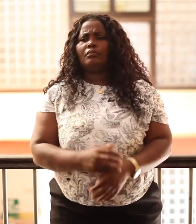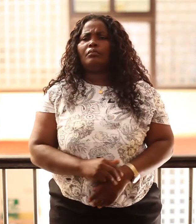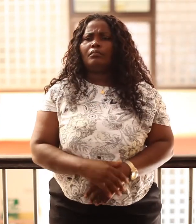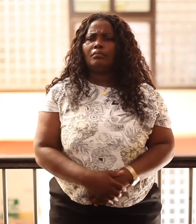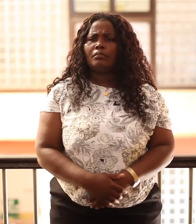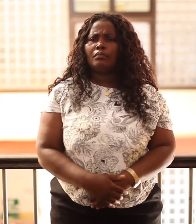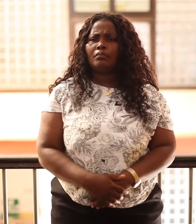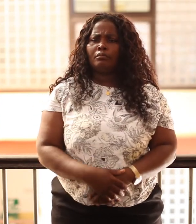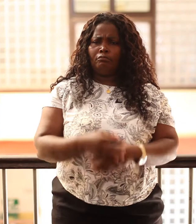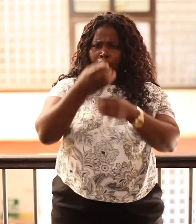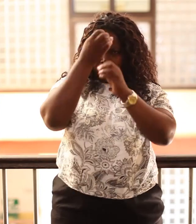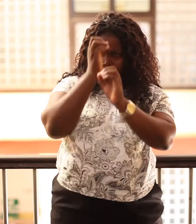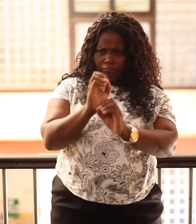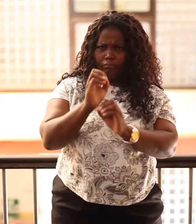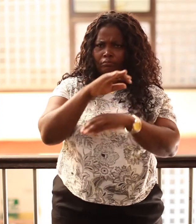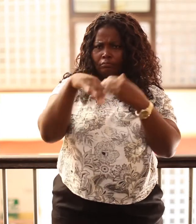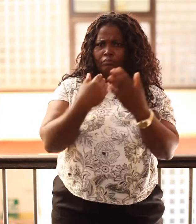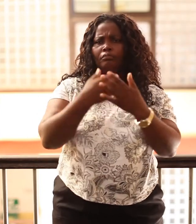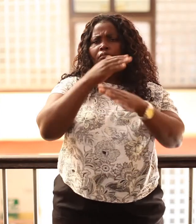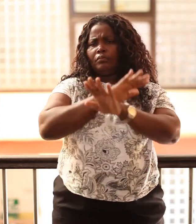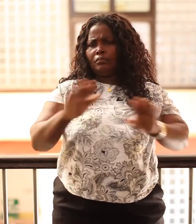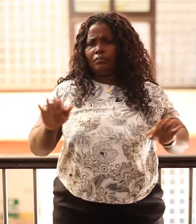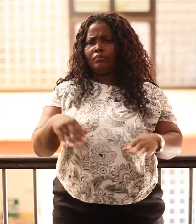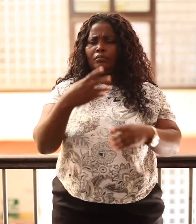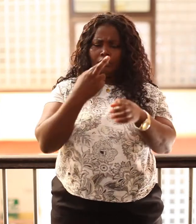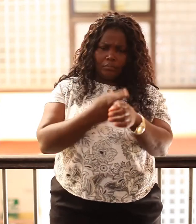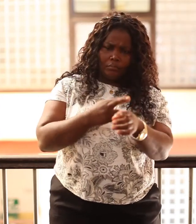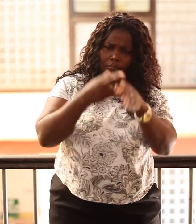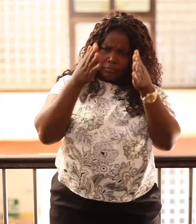9. Confía en que acabaremos con el racismo.